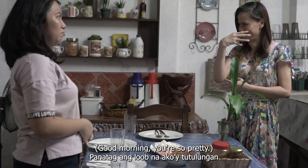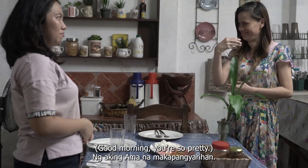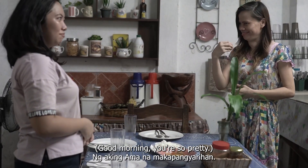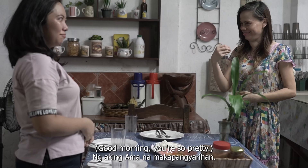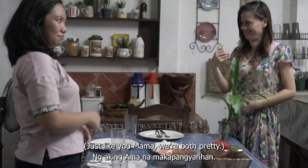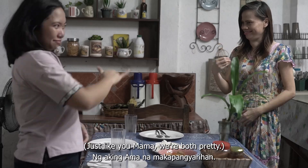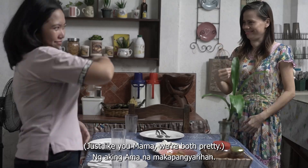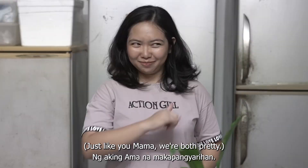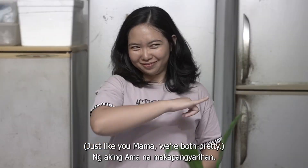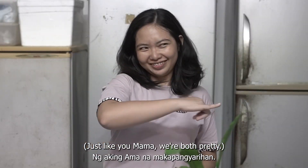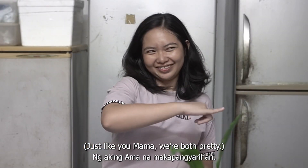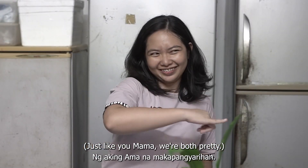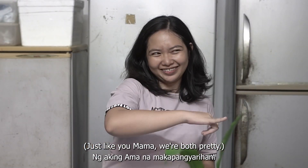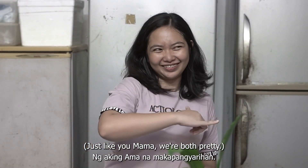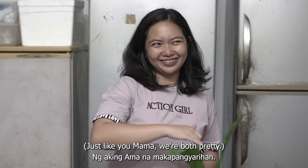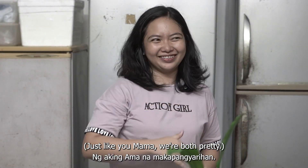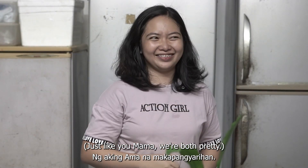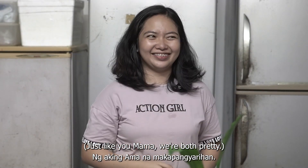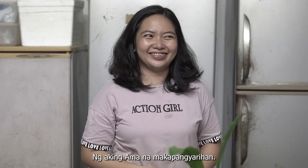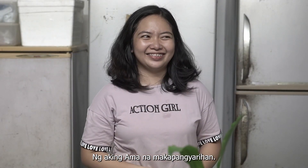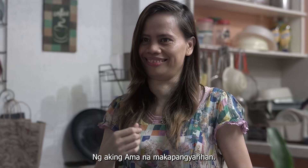ng aking Ama na